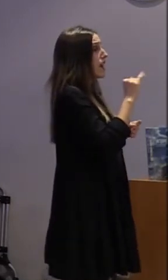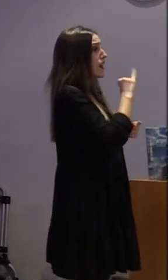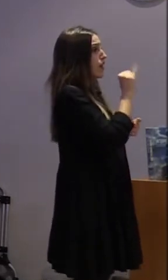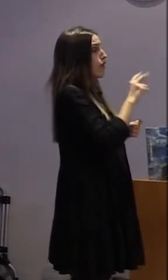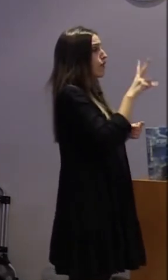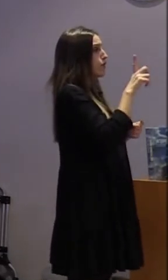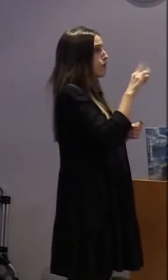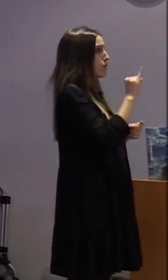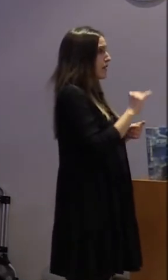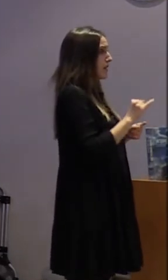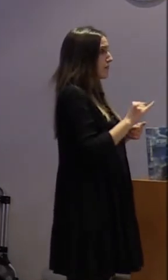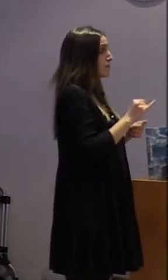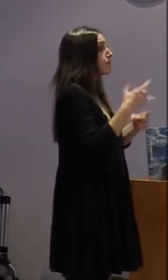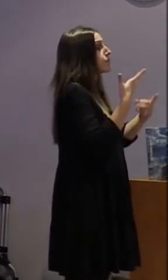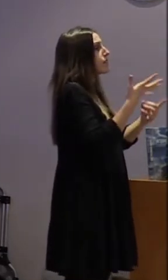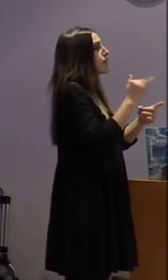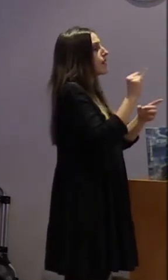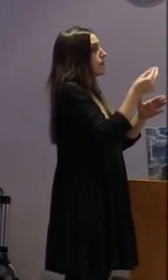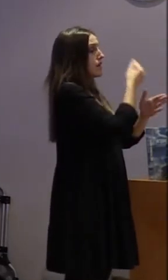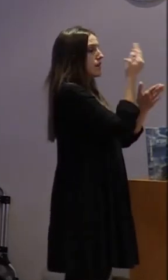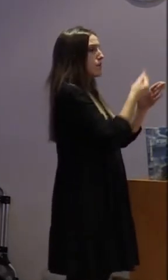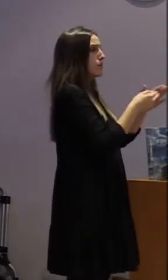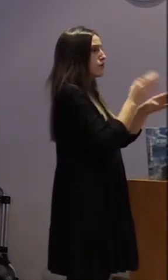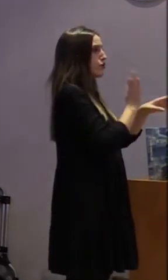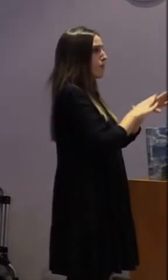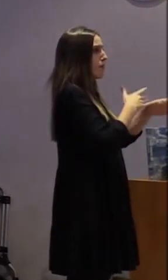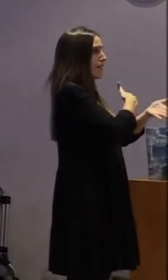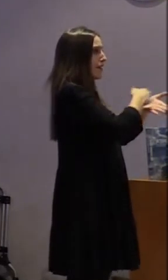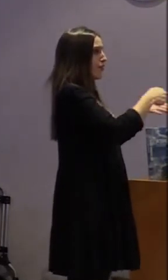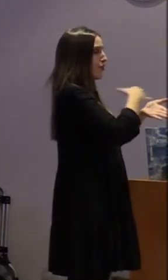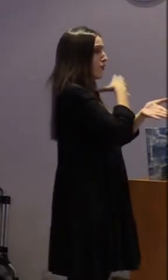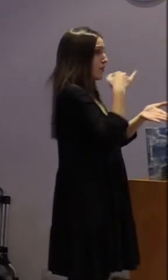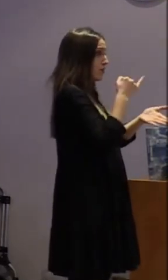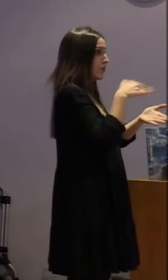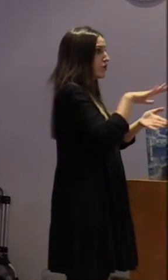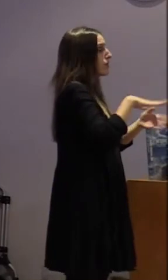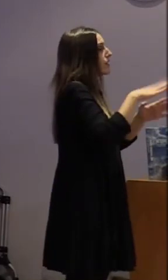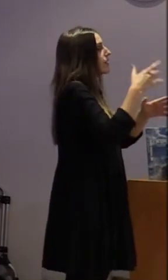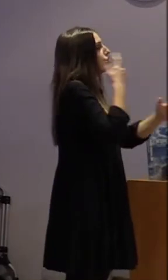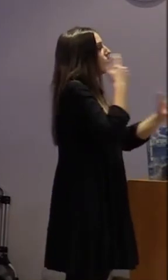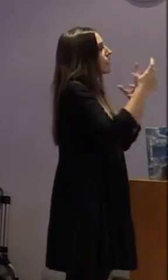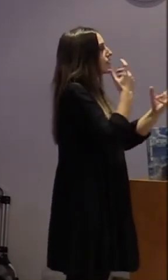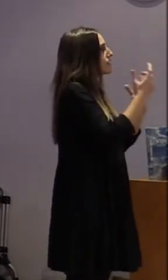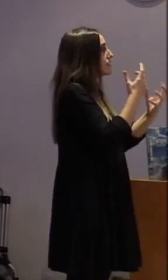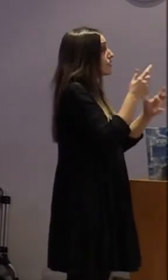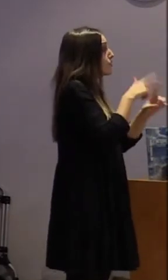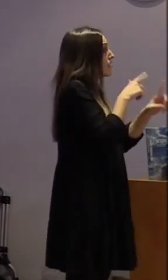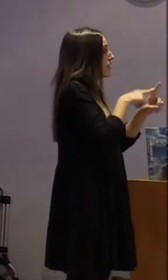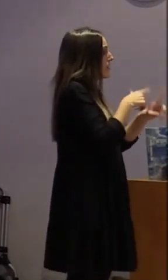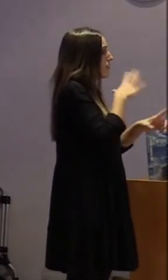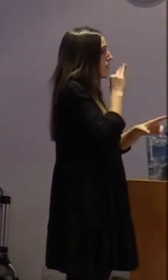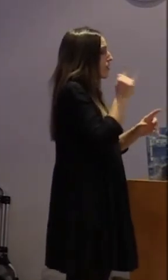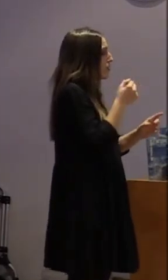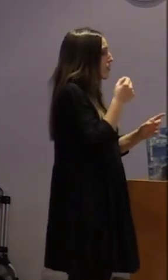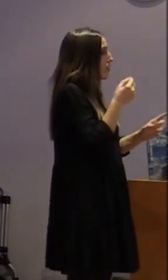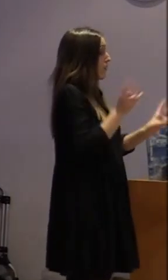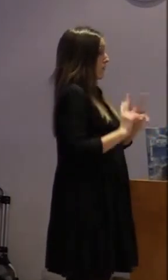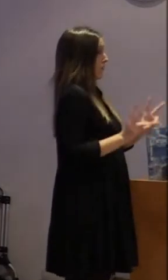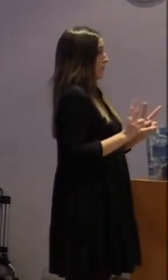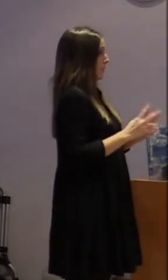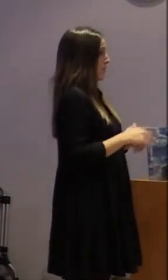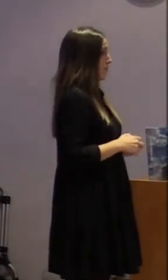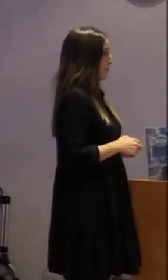obtenía el pigmento para hacer la pintura de óleo azul con la que normalmente los artistas pintaban o un azul vivo